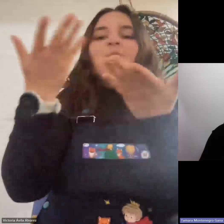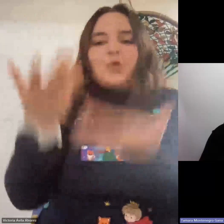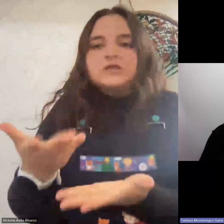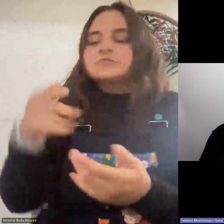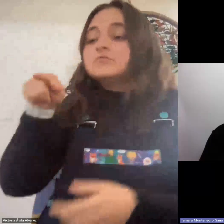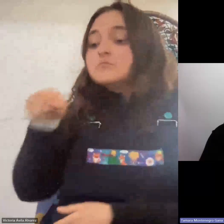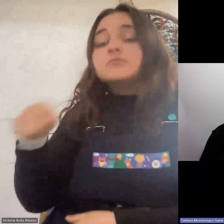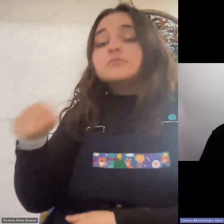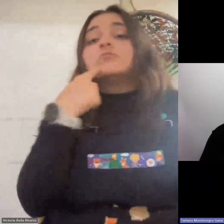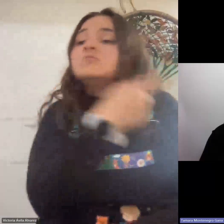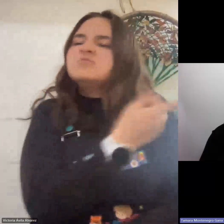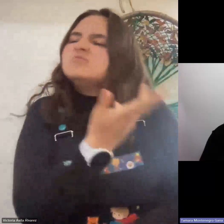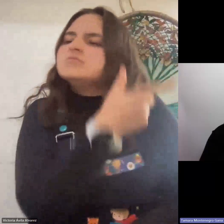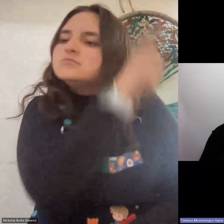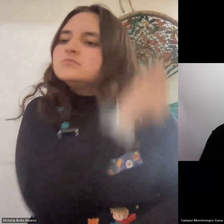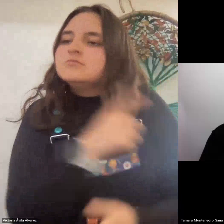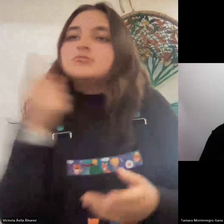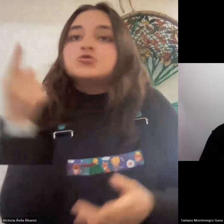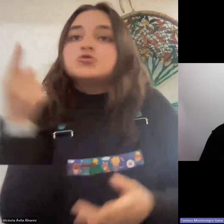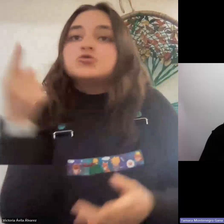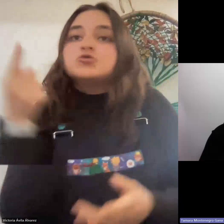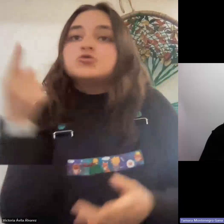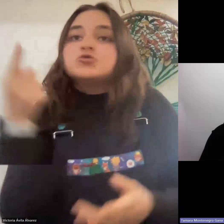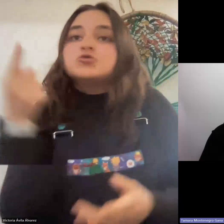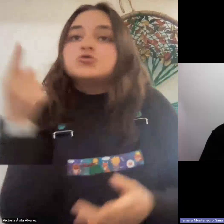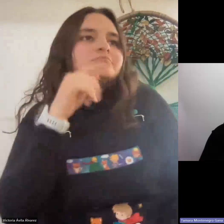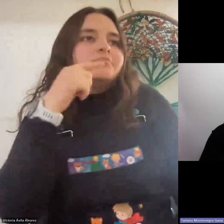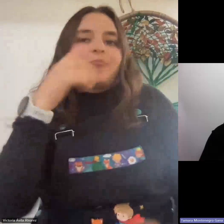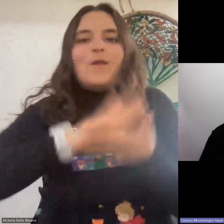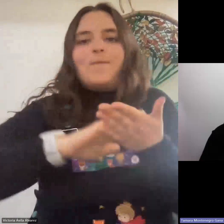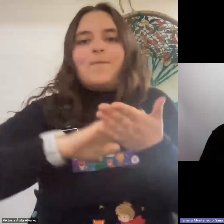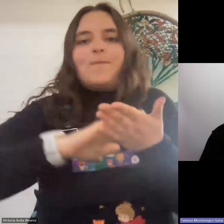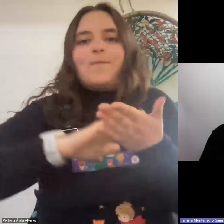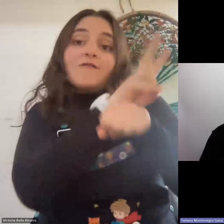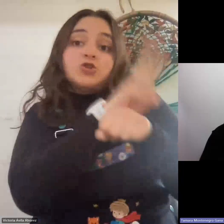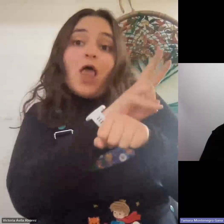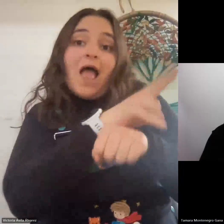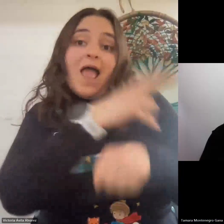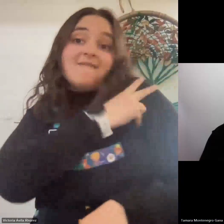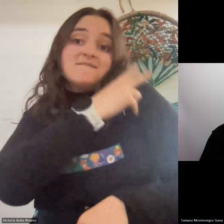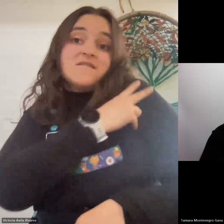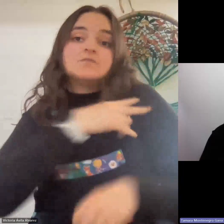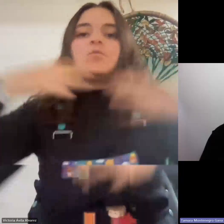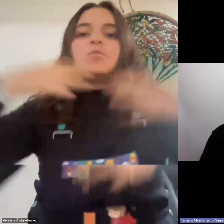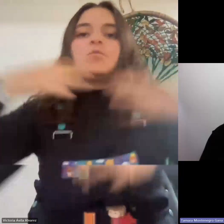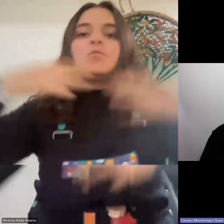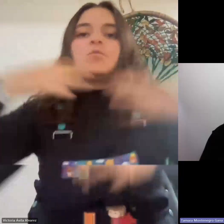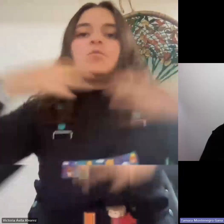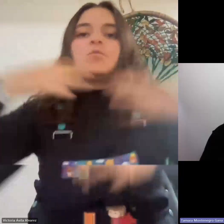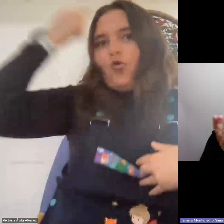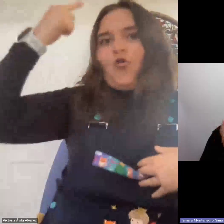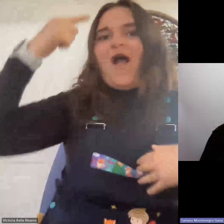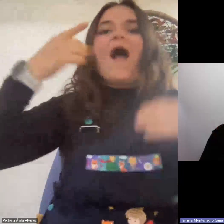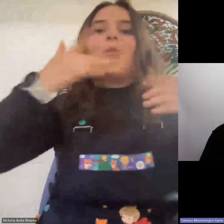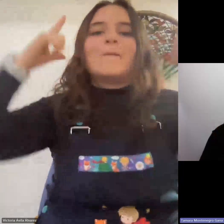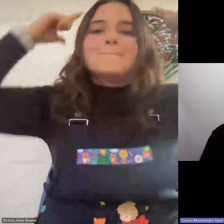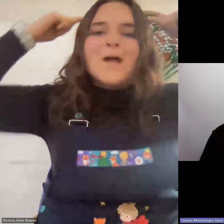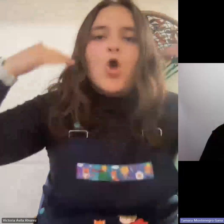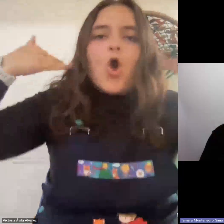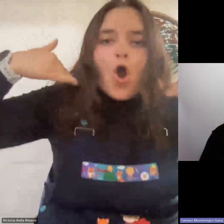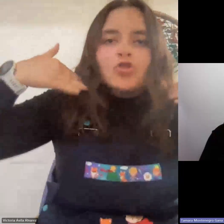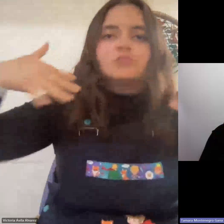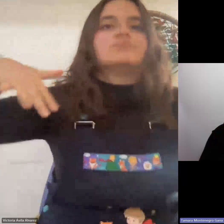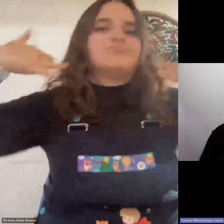conociendo y van a poder generar esa relación. Y preguntarle todos los días, ¿quién es la profesora jefe, por